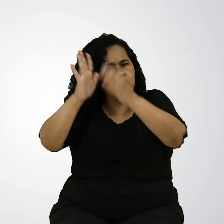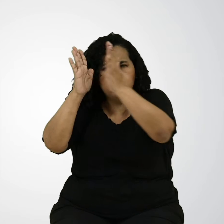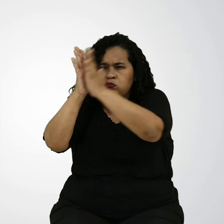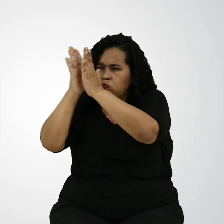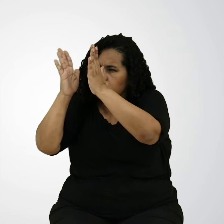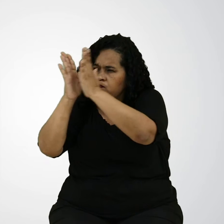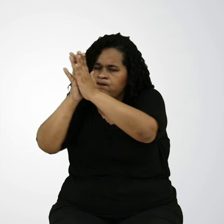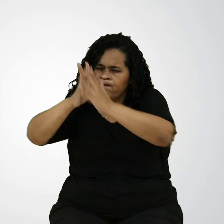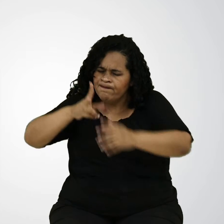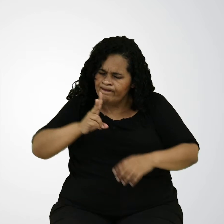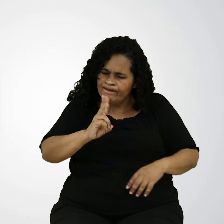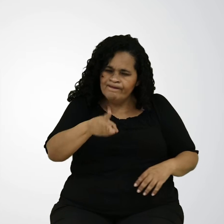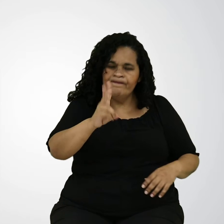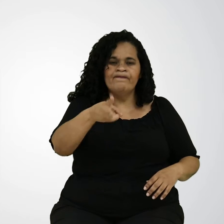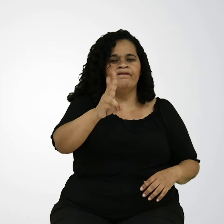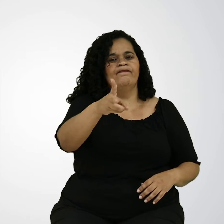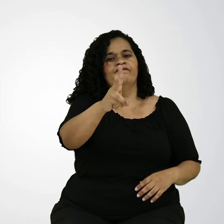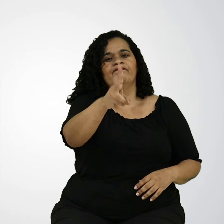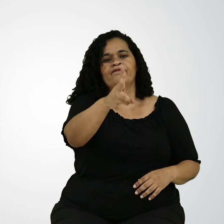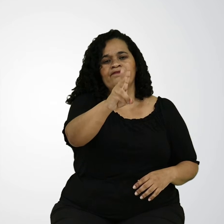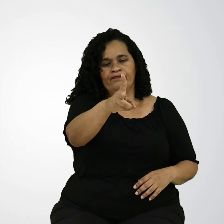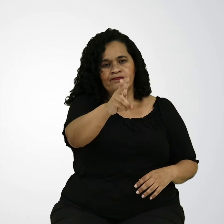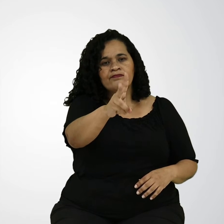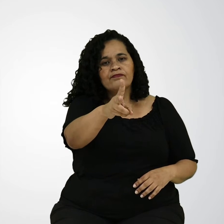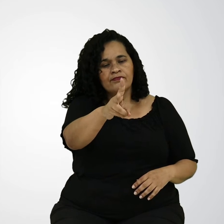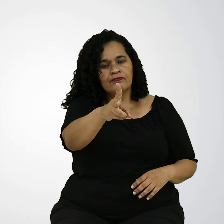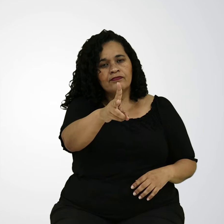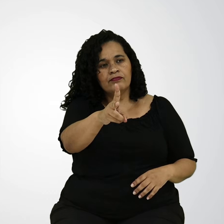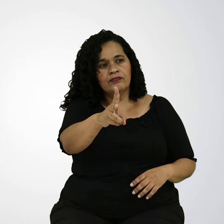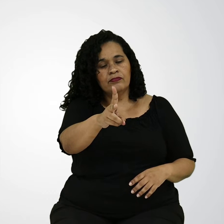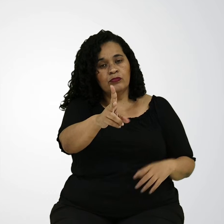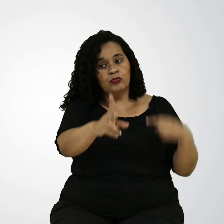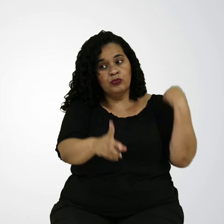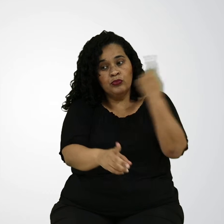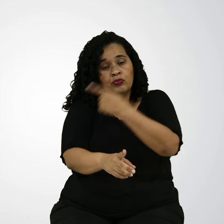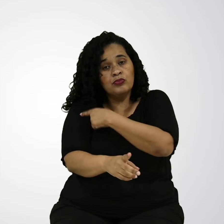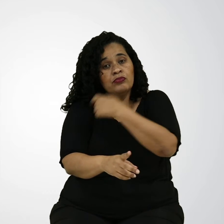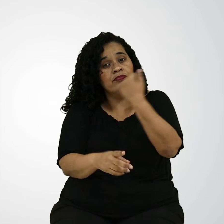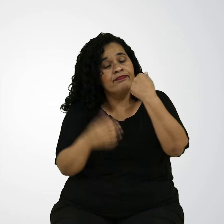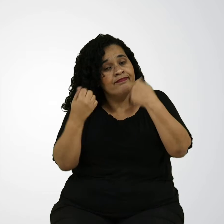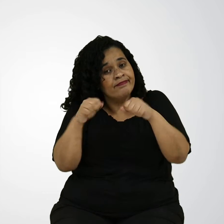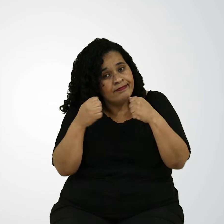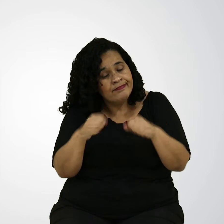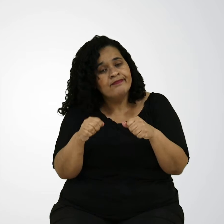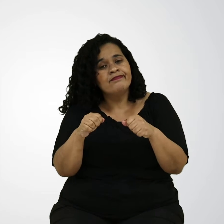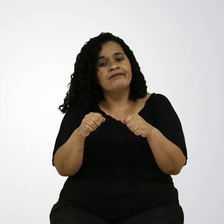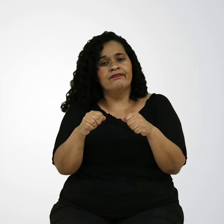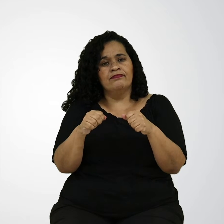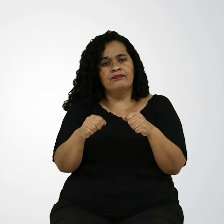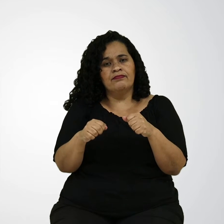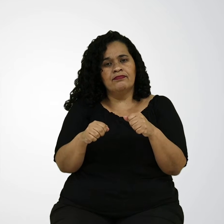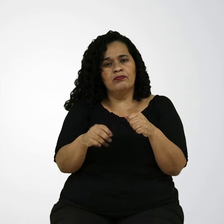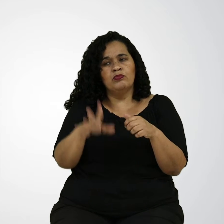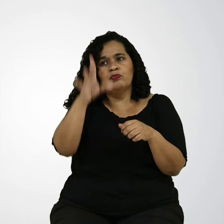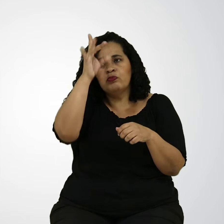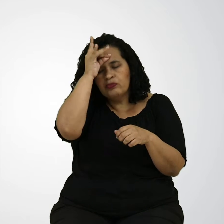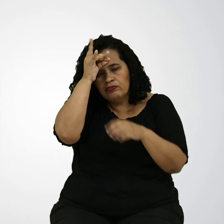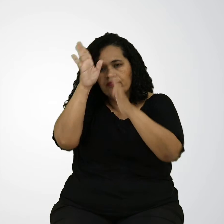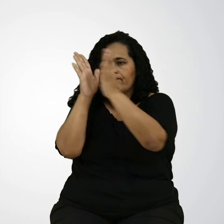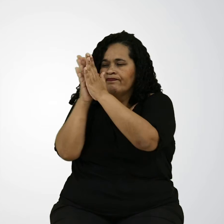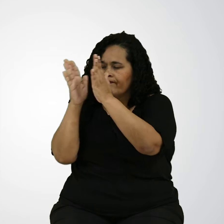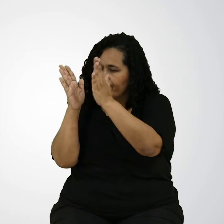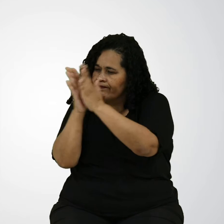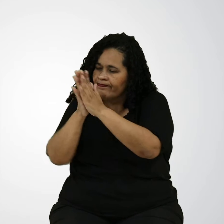orai sem cessar. É um desafio, mas é um desafio que a gente precisa levar a sério. Orar sem cessar é orar sempre de novo.